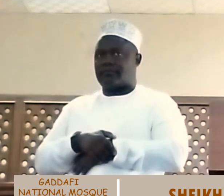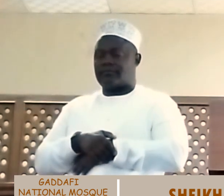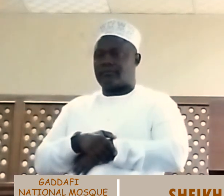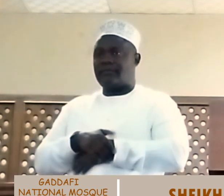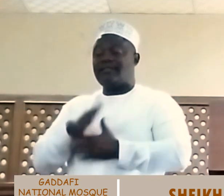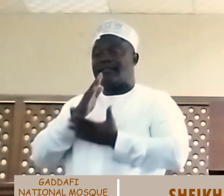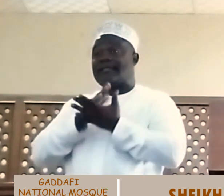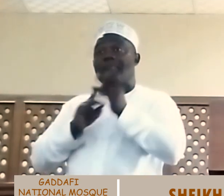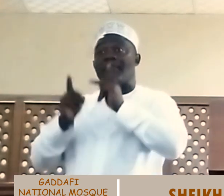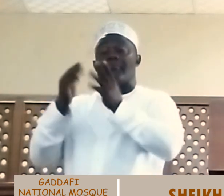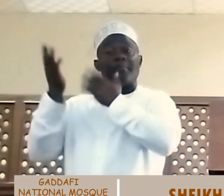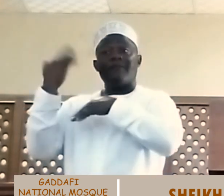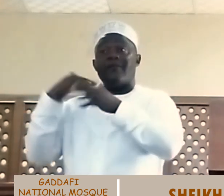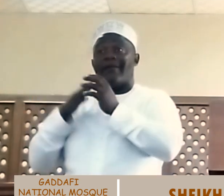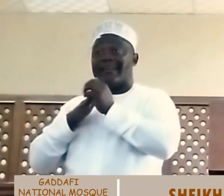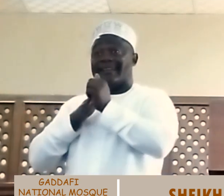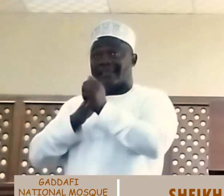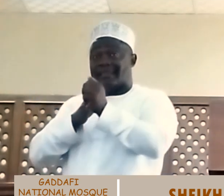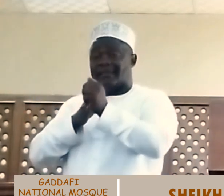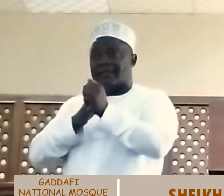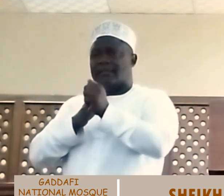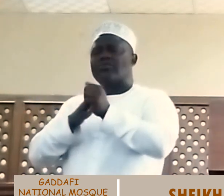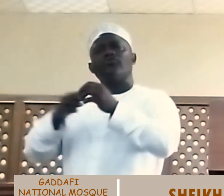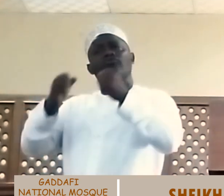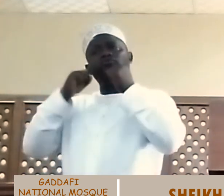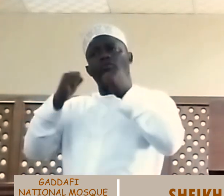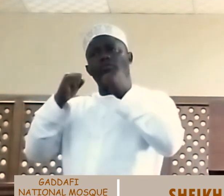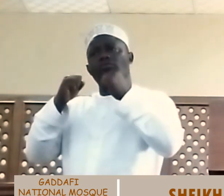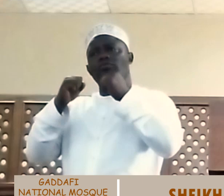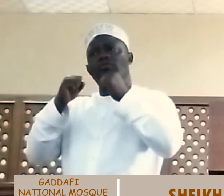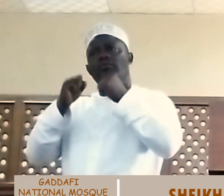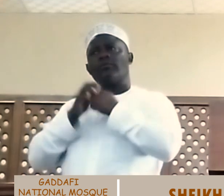abamu ku baatukulembera ng'ate baamaanyi